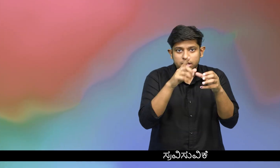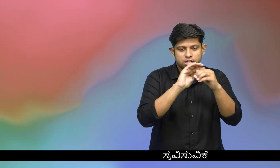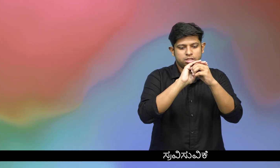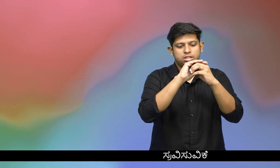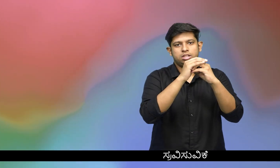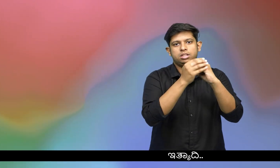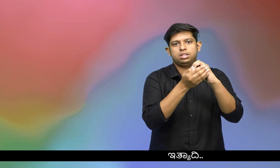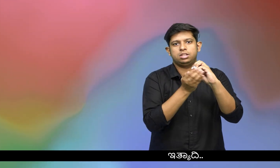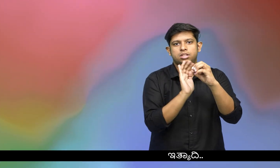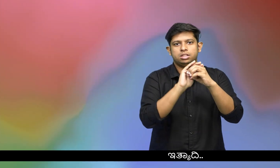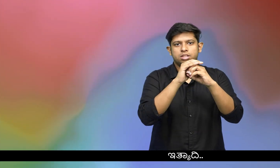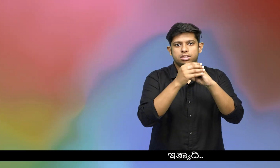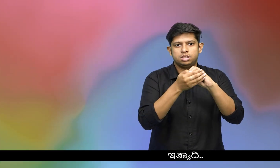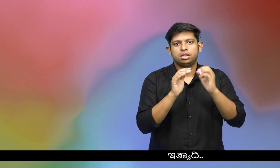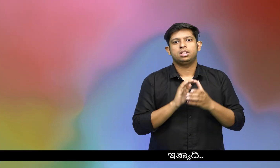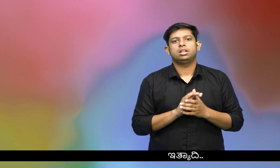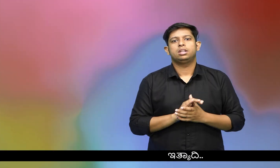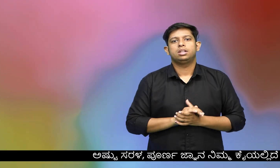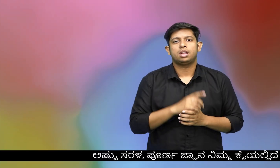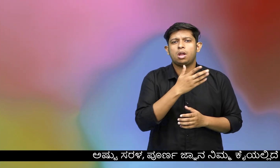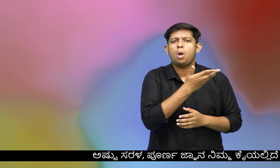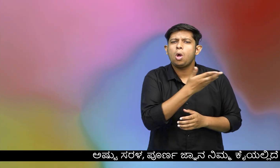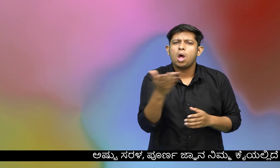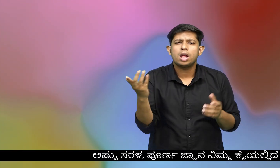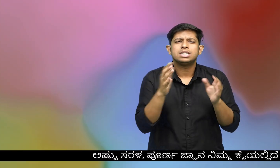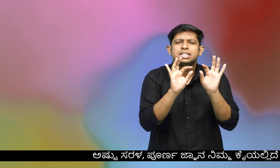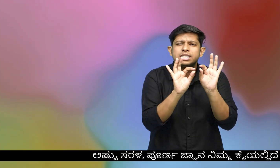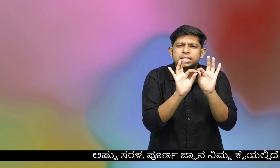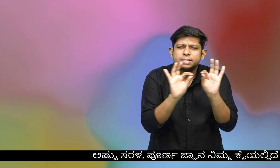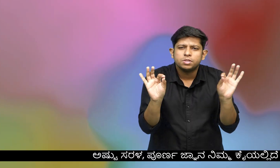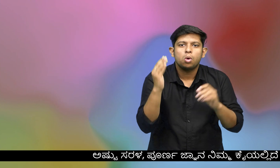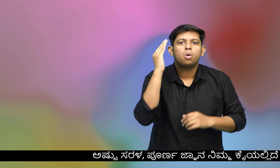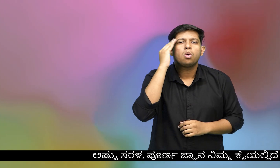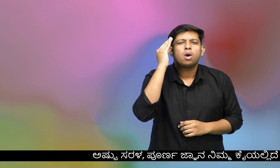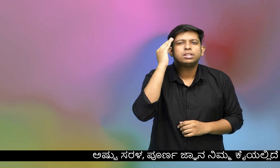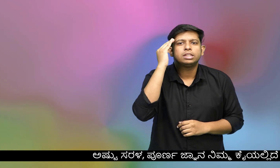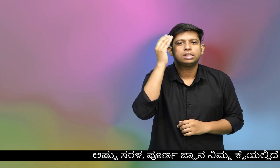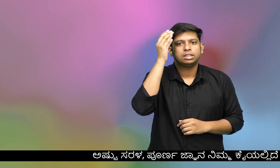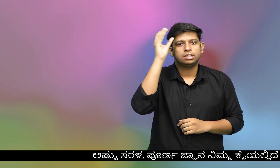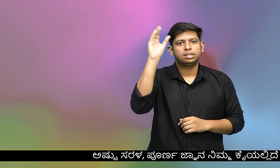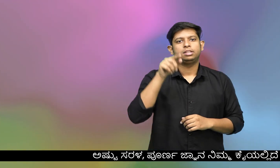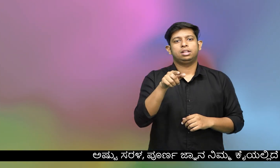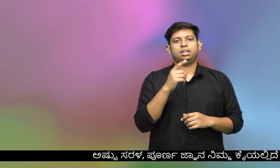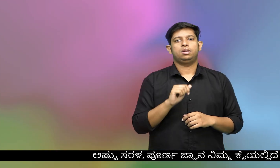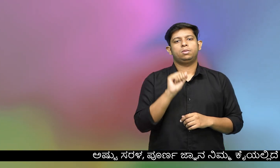ಸ್ರವಿಸುವಿಕೆ ಇತ್ಯಾದಿ. ಅಷ್ಟು ಸರಳ ಪೂರ್ಣ ಜ್ಞಾನ ನಿಮ್ಮ ಕೈಯಲ್ಲಿದೆ.